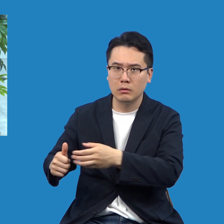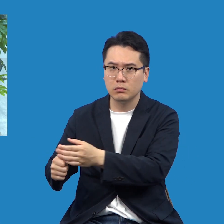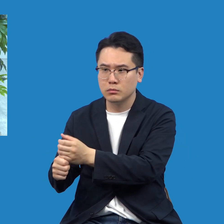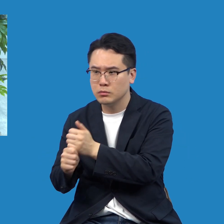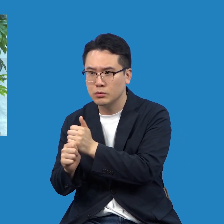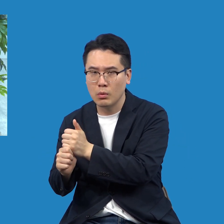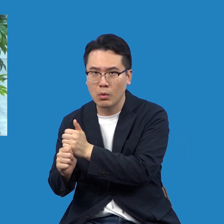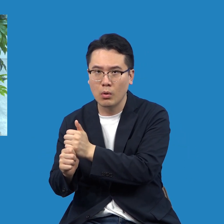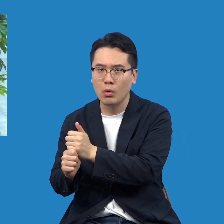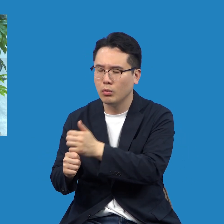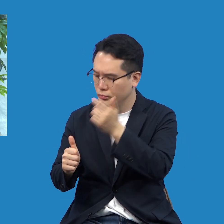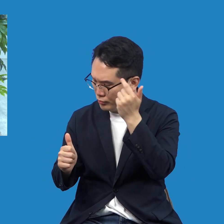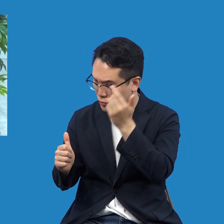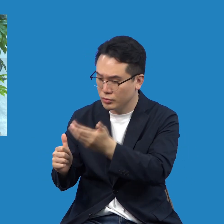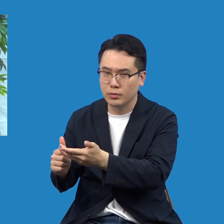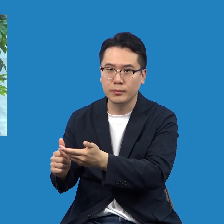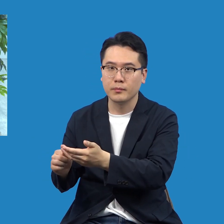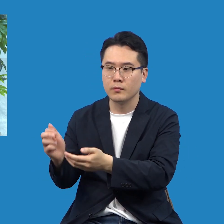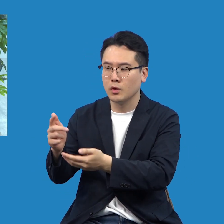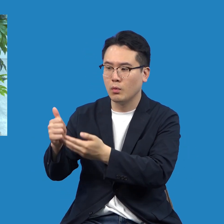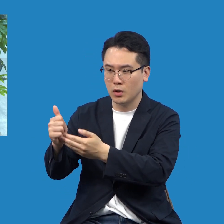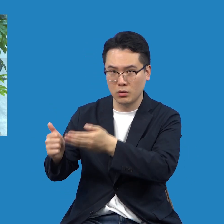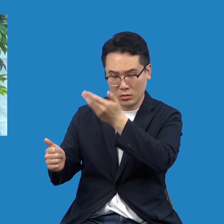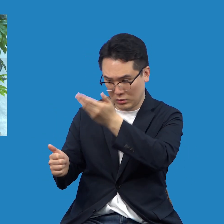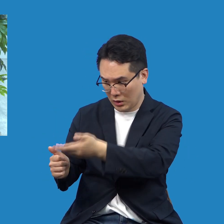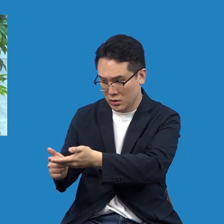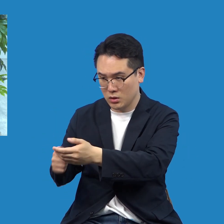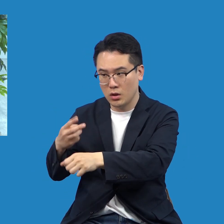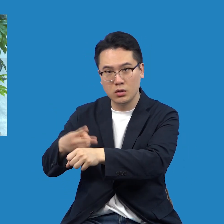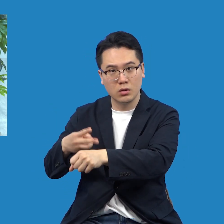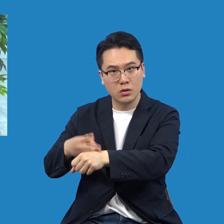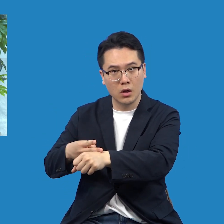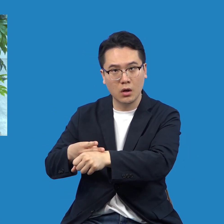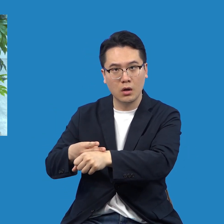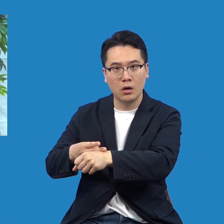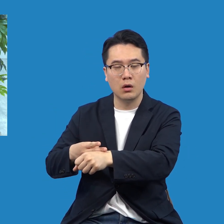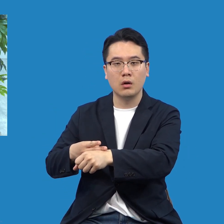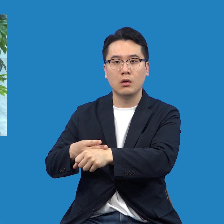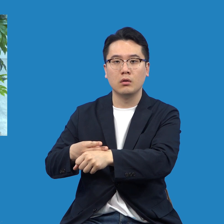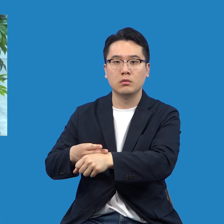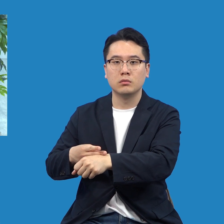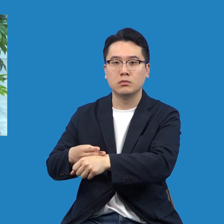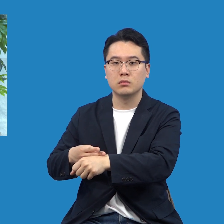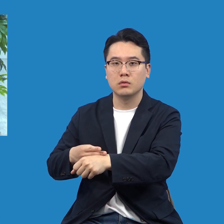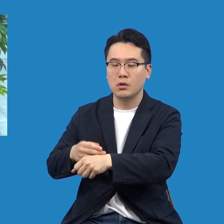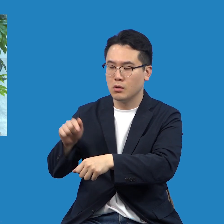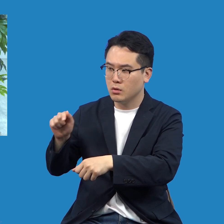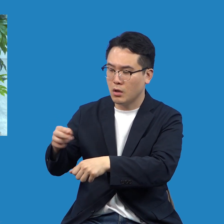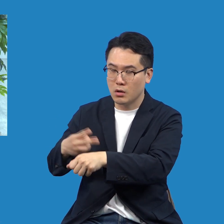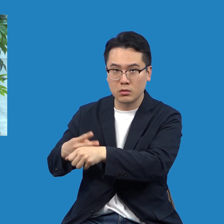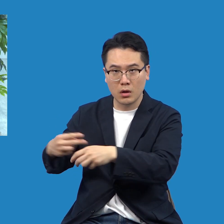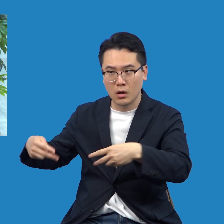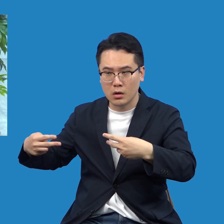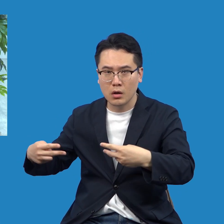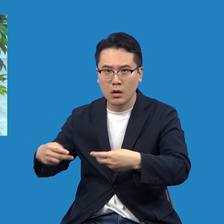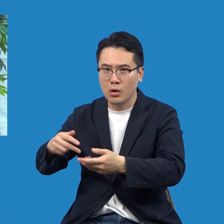조용하게 묻습니다. 야훼께서 당신의 선생 엘리야를 오늘 하늘로 데려가실 것을